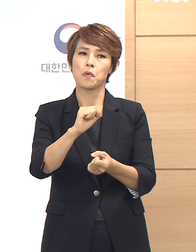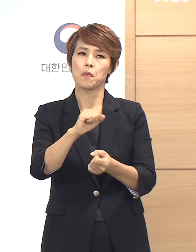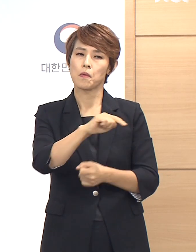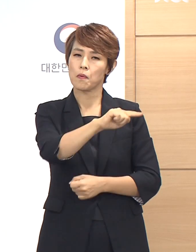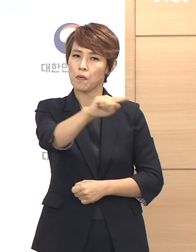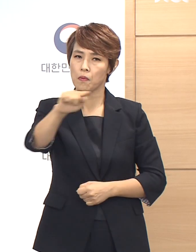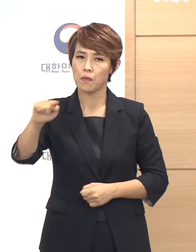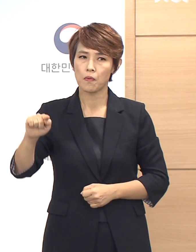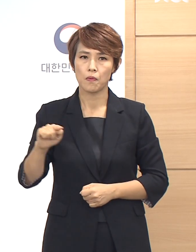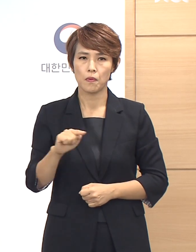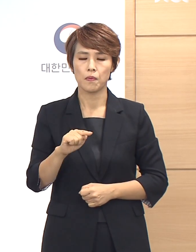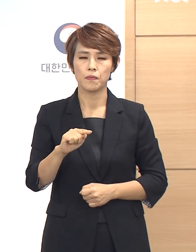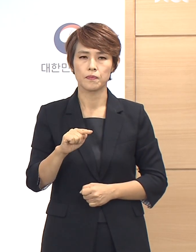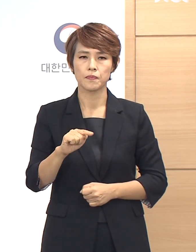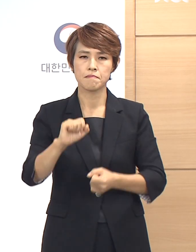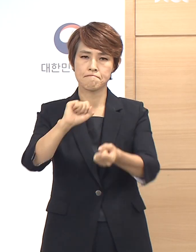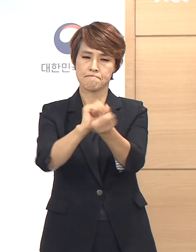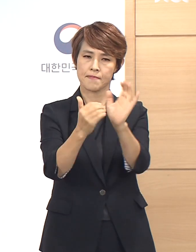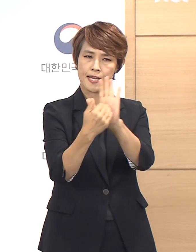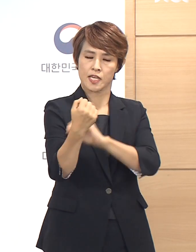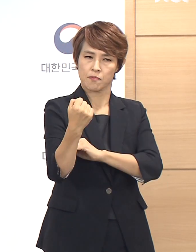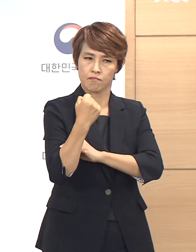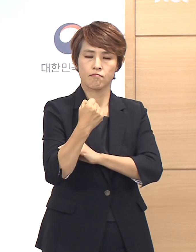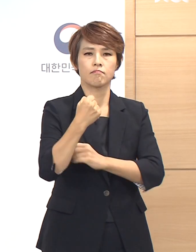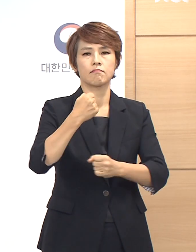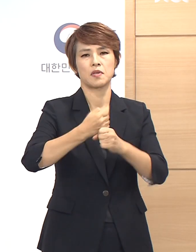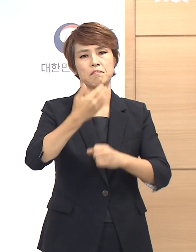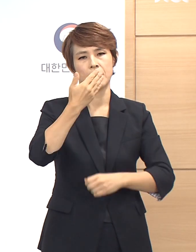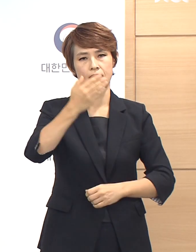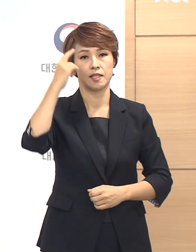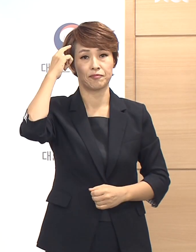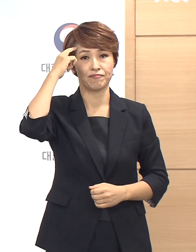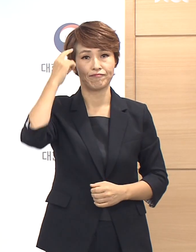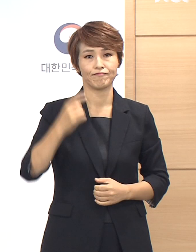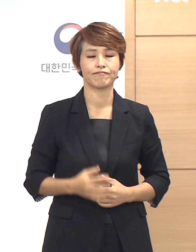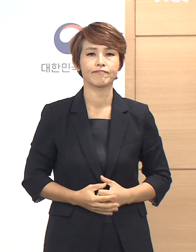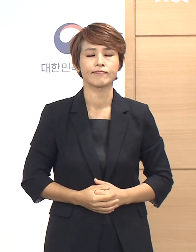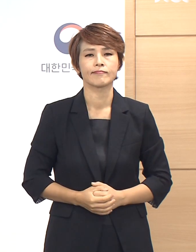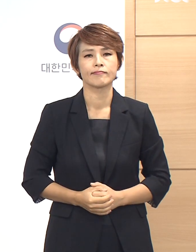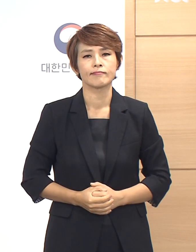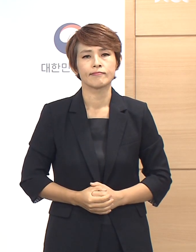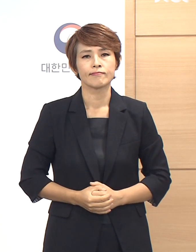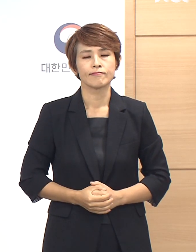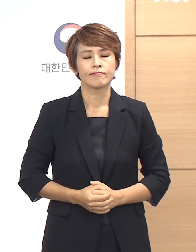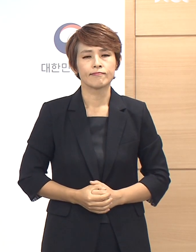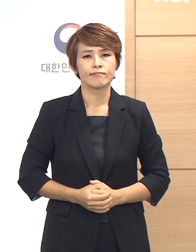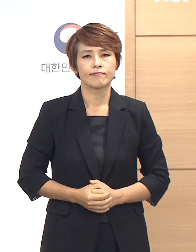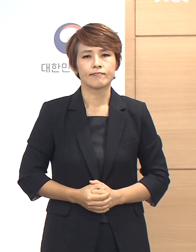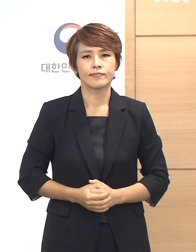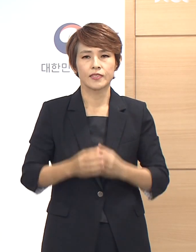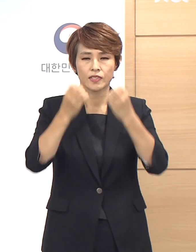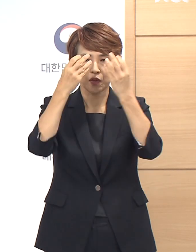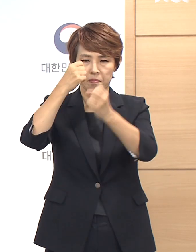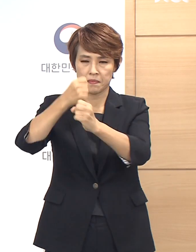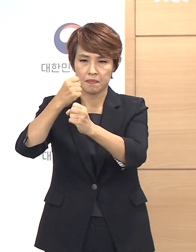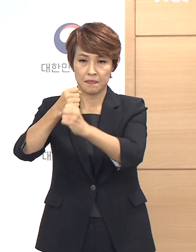인구에서 면역을 얻을 수 있겠다 그렇게 생각을 하고 있고요. 그래서 아까 제가 계량 백신을